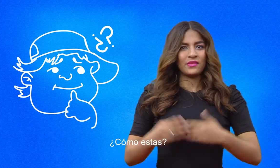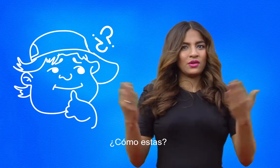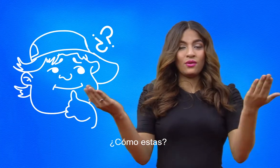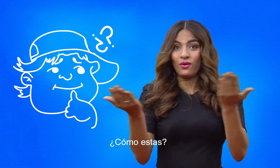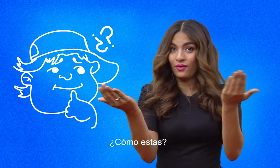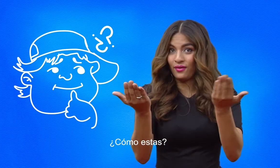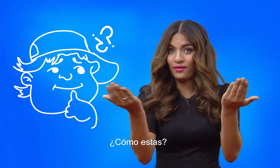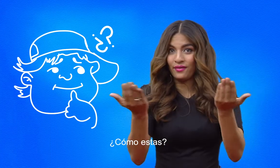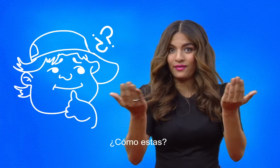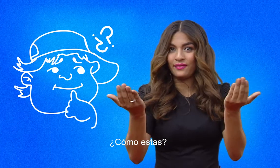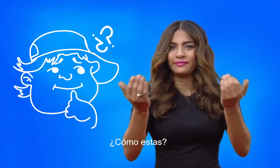¿Cómo estás?